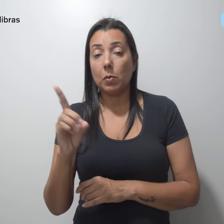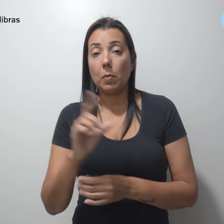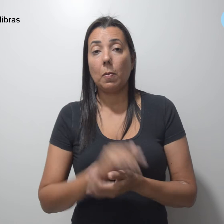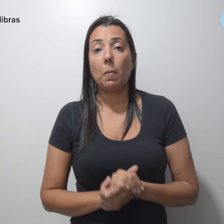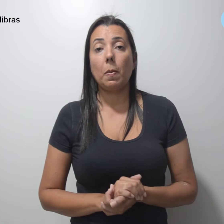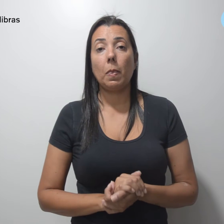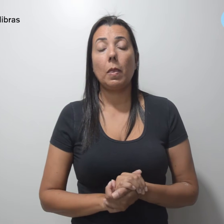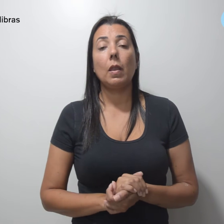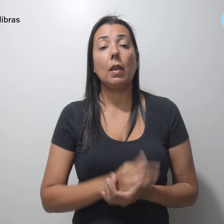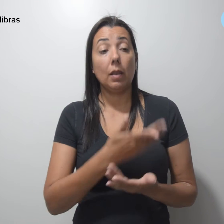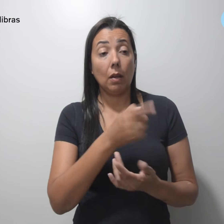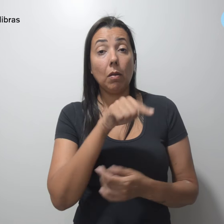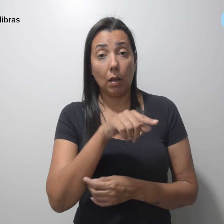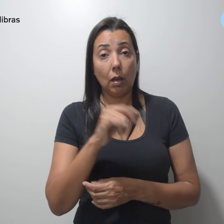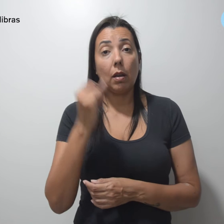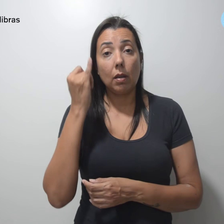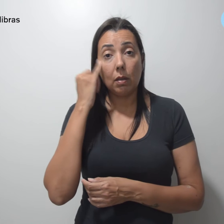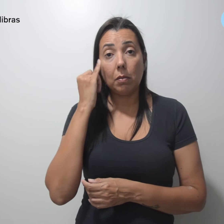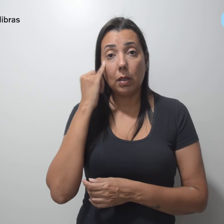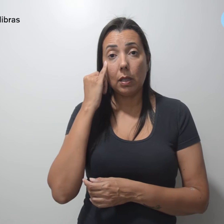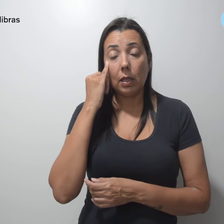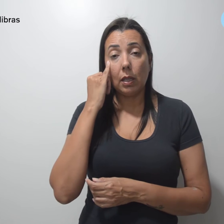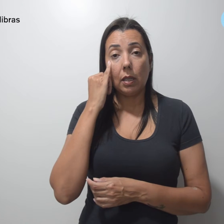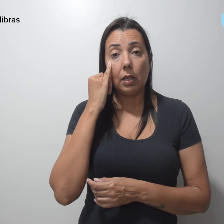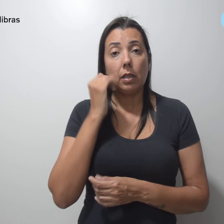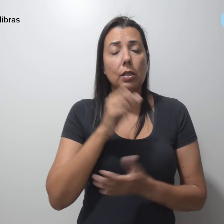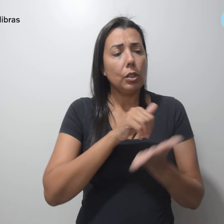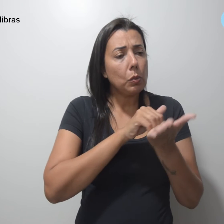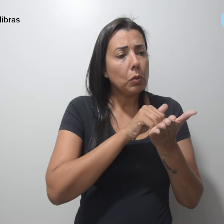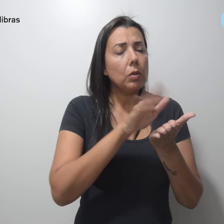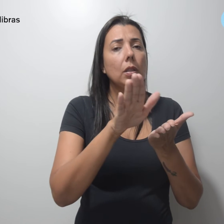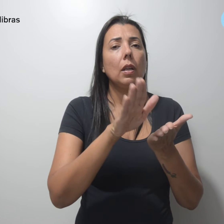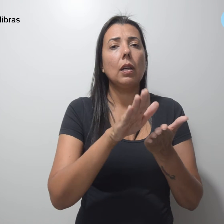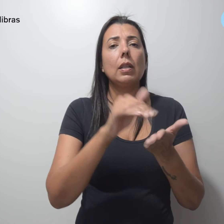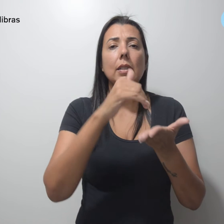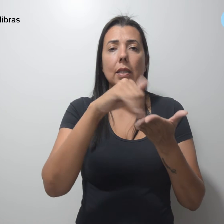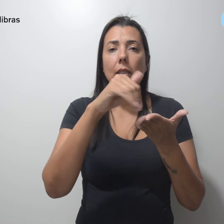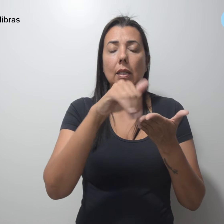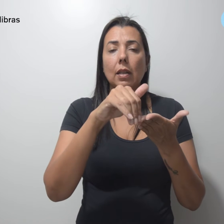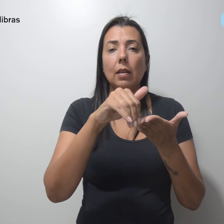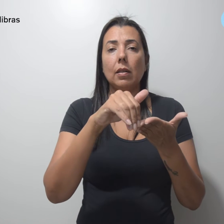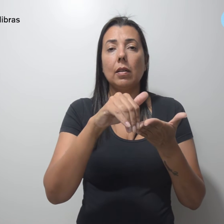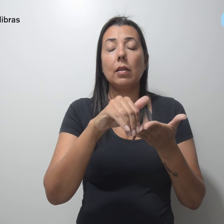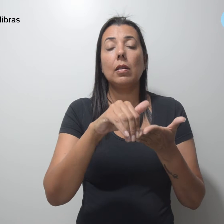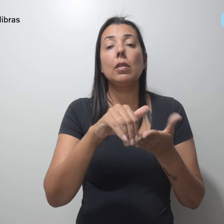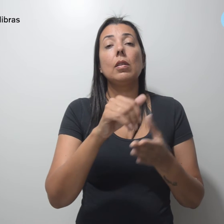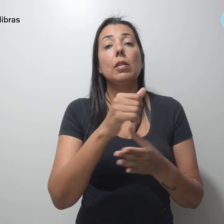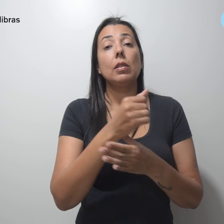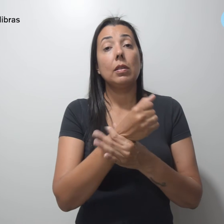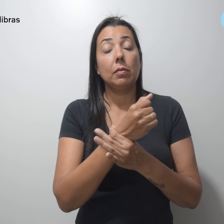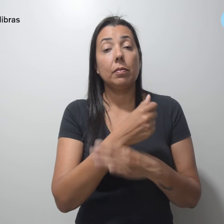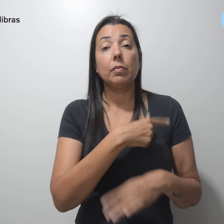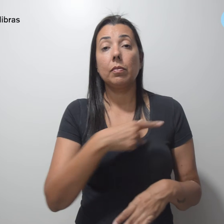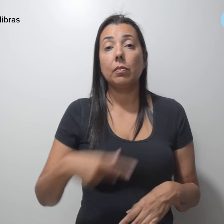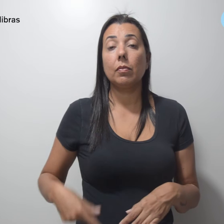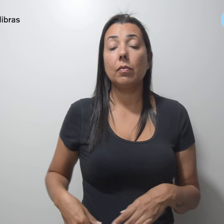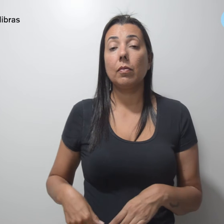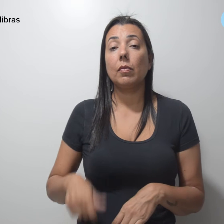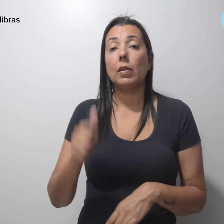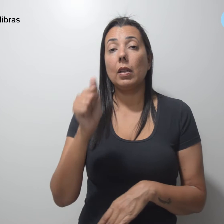ação de Ibanez de exonerar o seu secretário de Segurança Pública, Anderson Torres, não